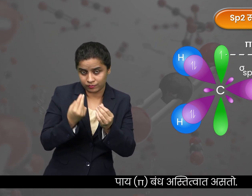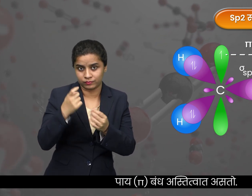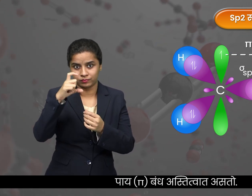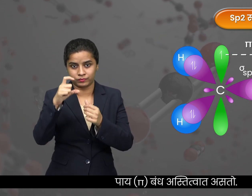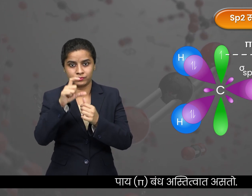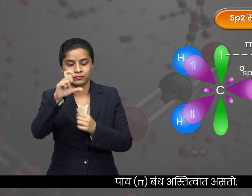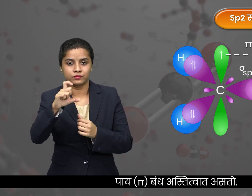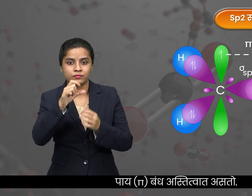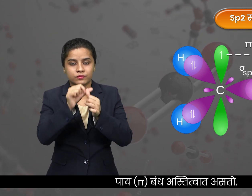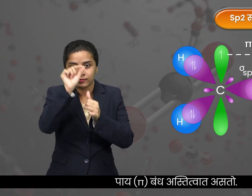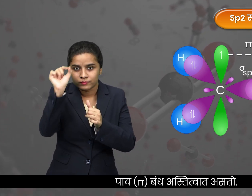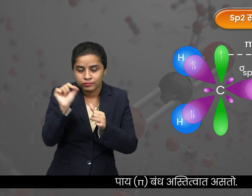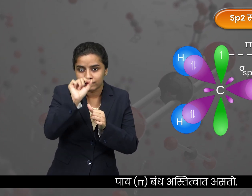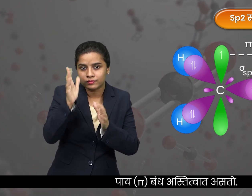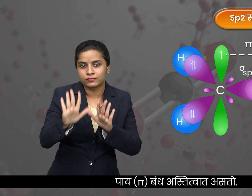अस्तित्वात असतो.